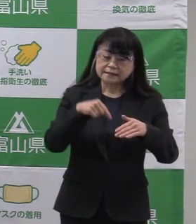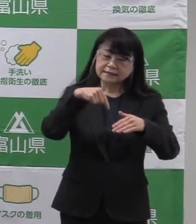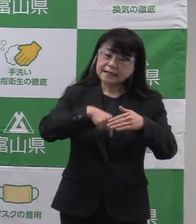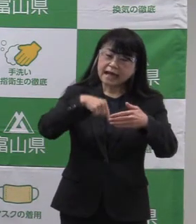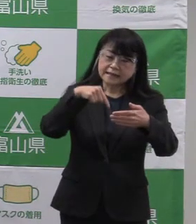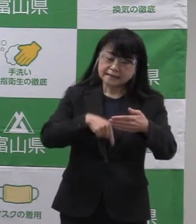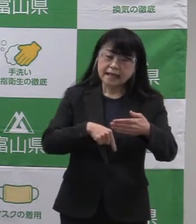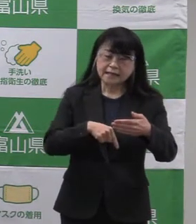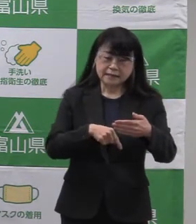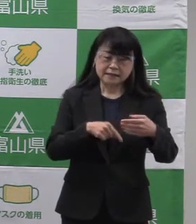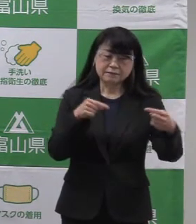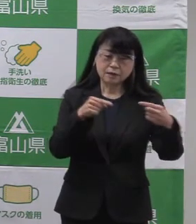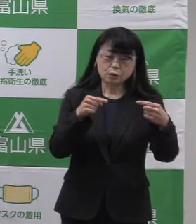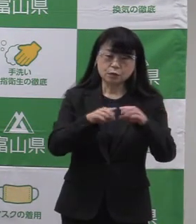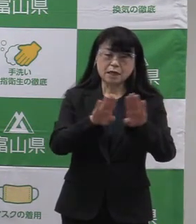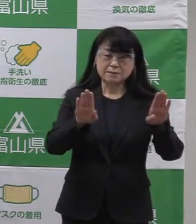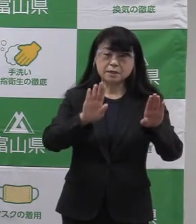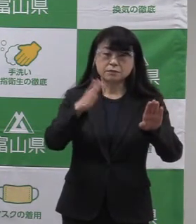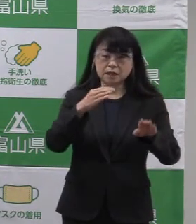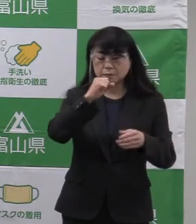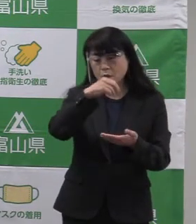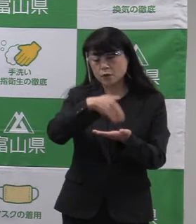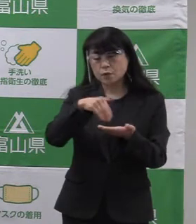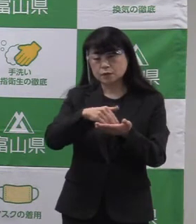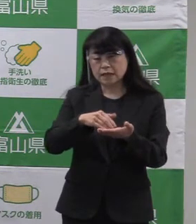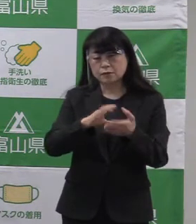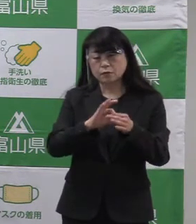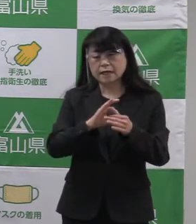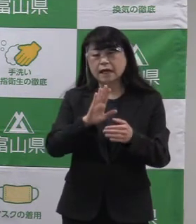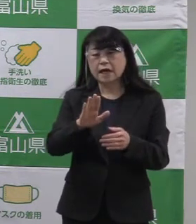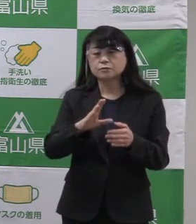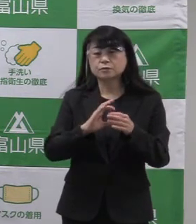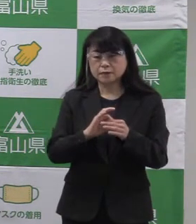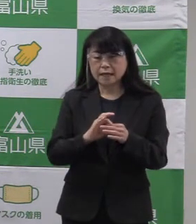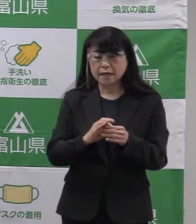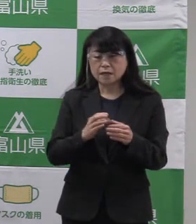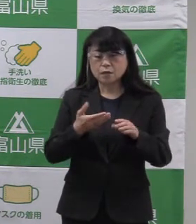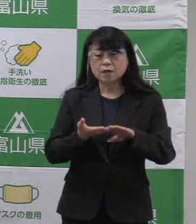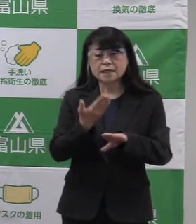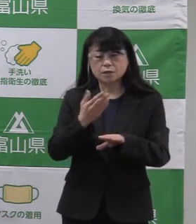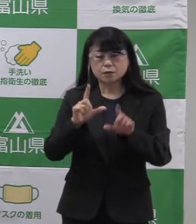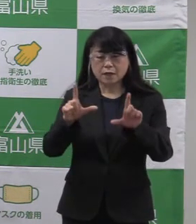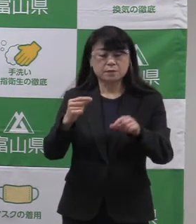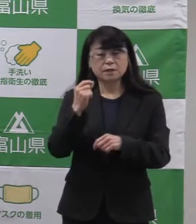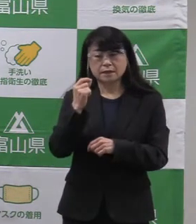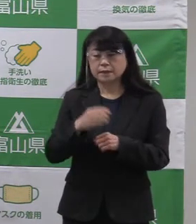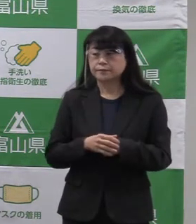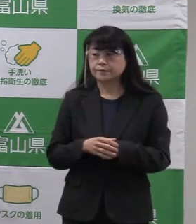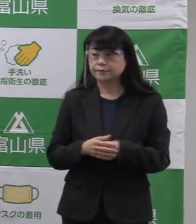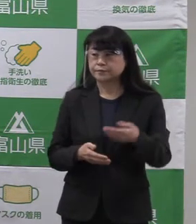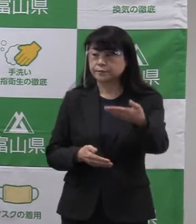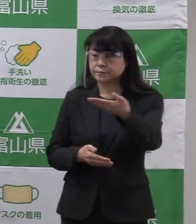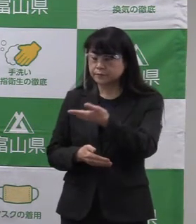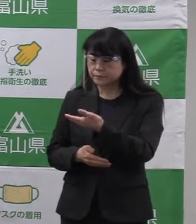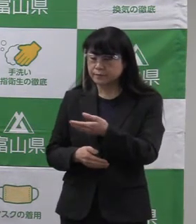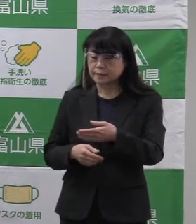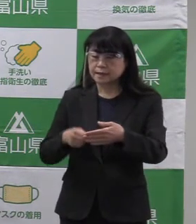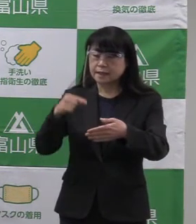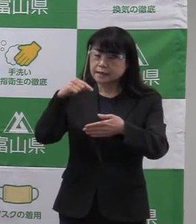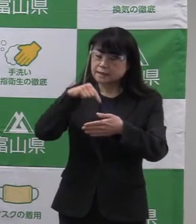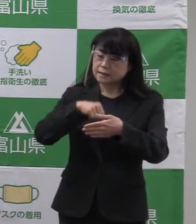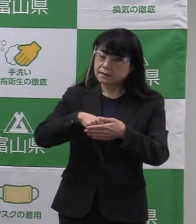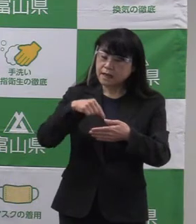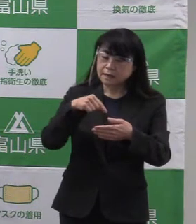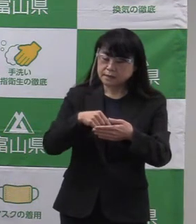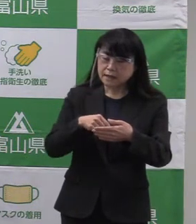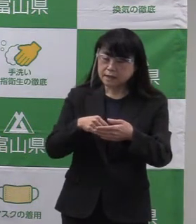のかかることなので、これ以上は今日は勘弁してください。 確認ですが、内外には交渉がすでに始まっている